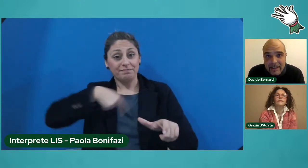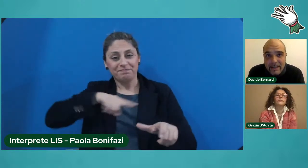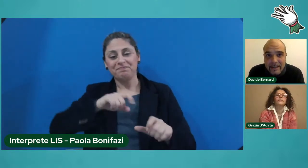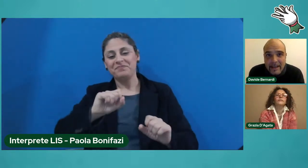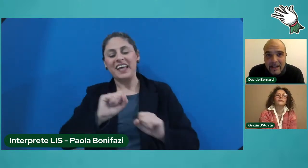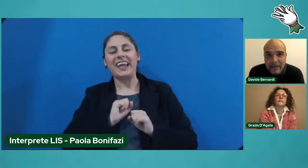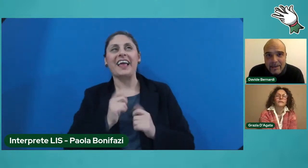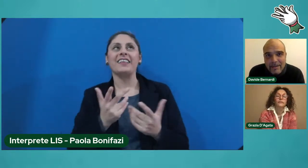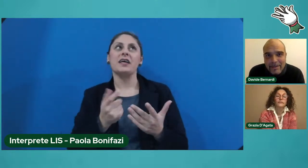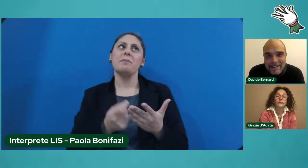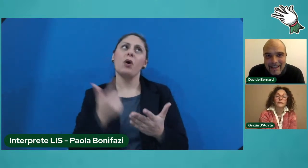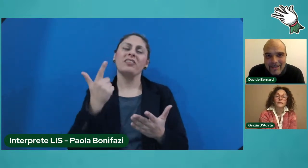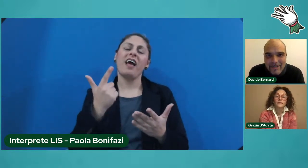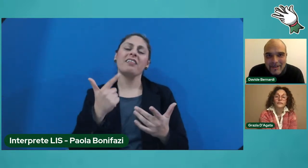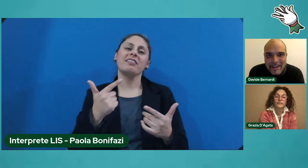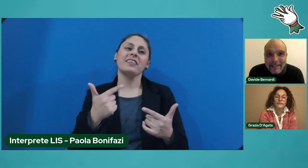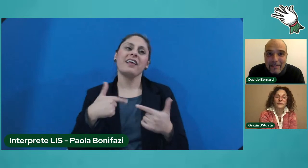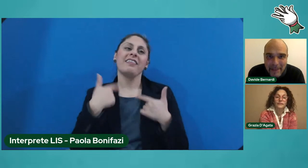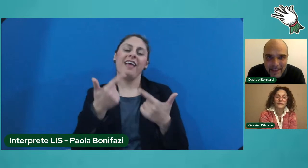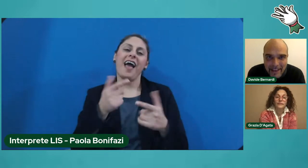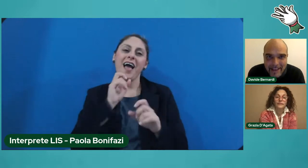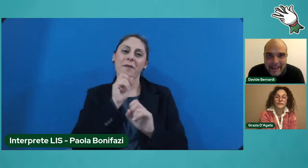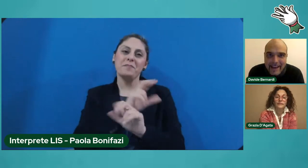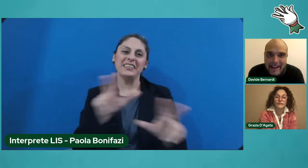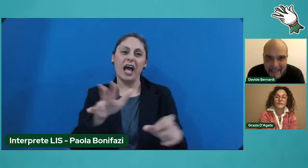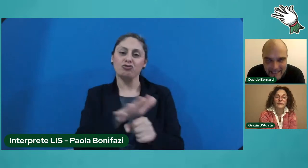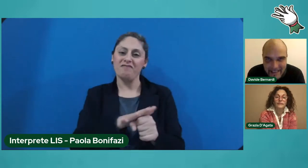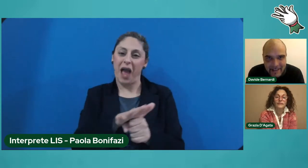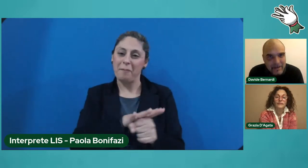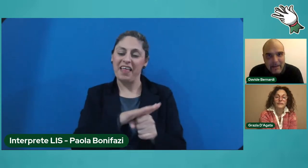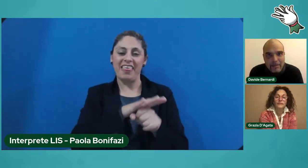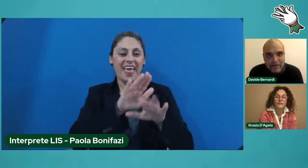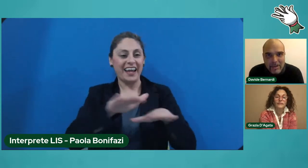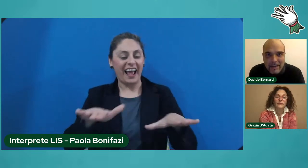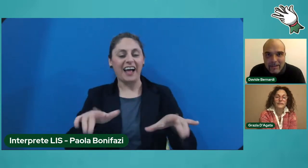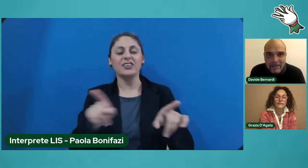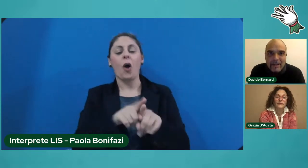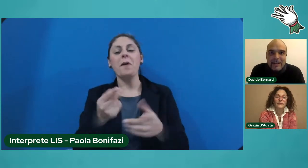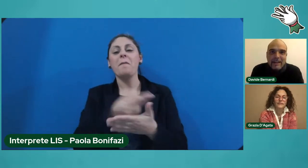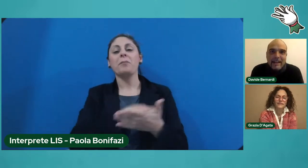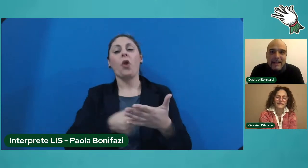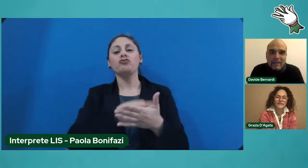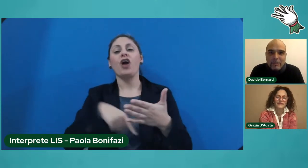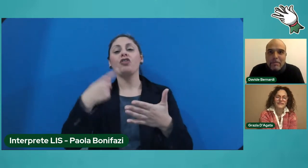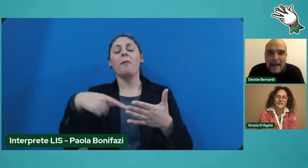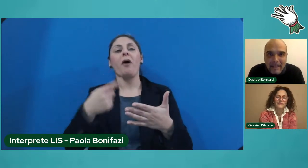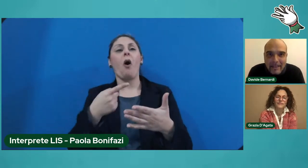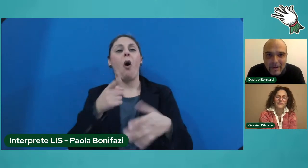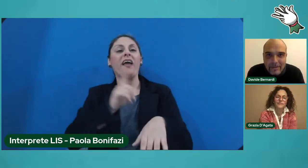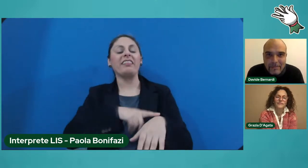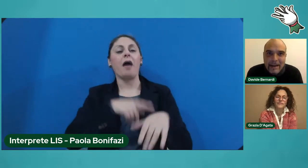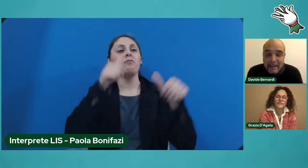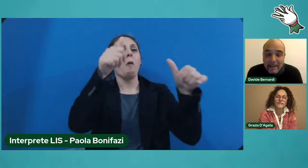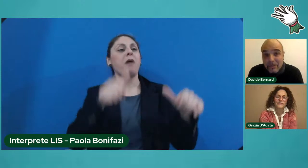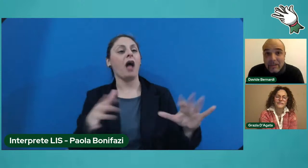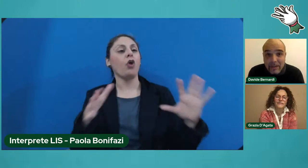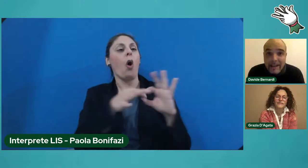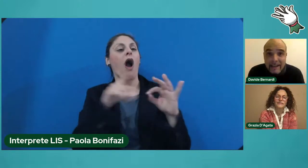importante dare questo messaggio alle famiglie, ai ragazzi, che non è un progetto legato ad un bando, ma è un progetto legato